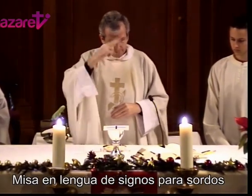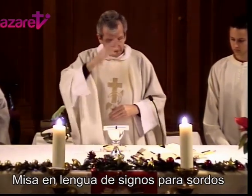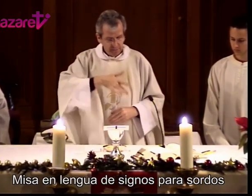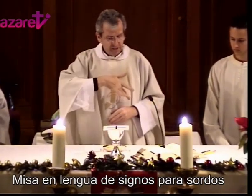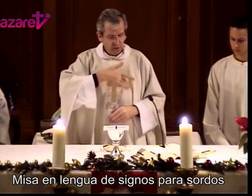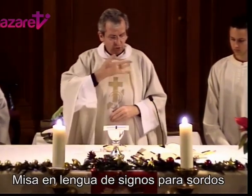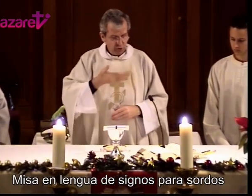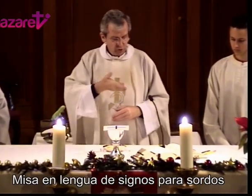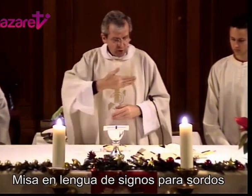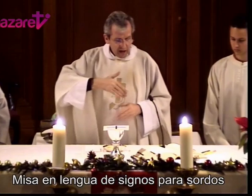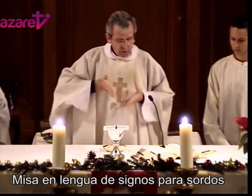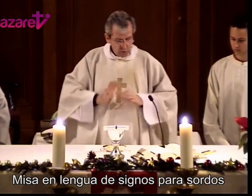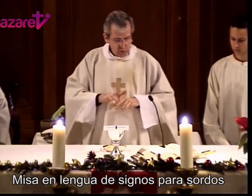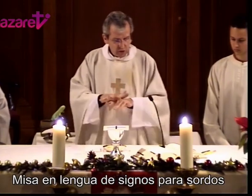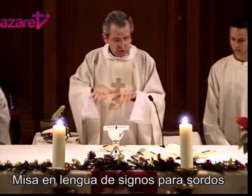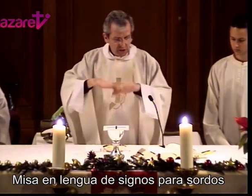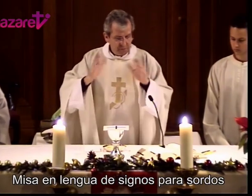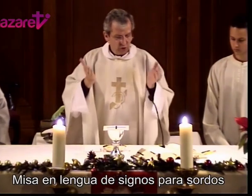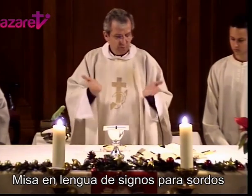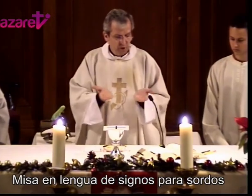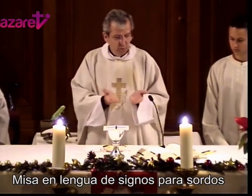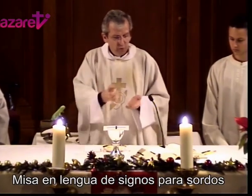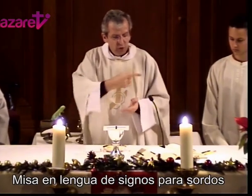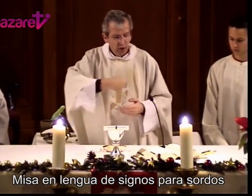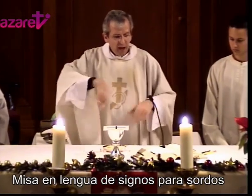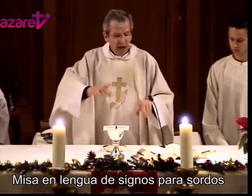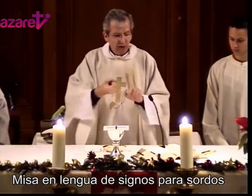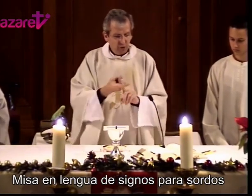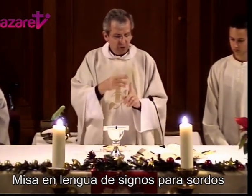Padre misericordioso, a todos tus hijos dispersos por el mundo, a nuestros